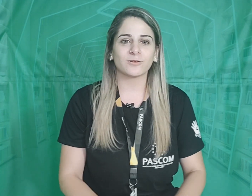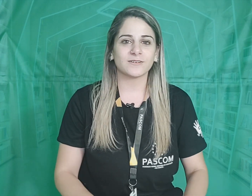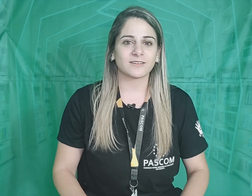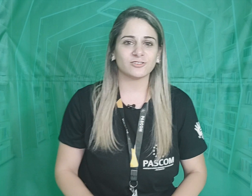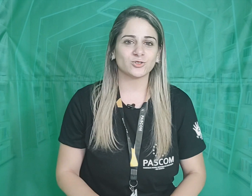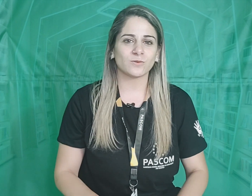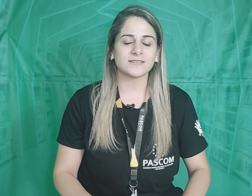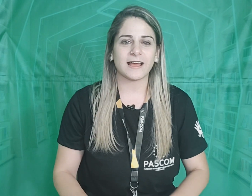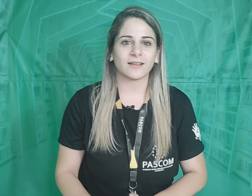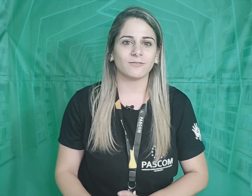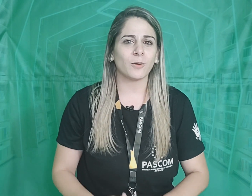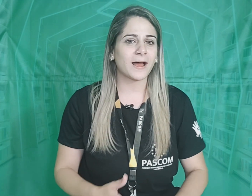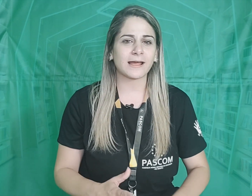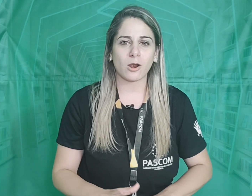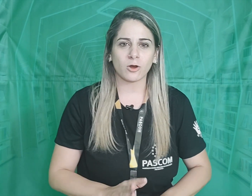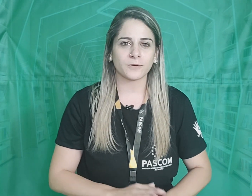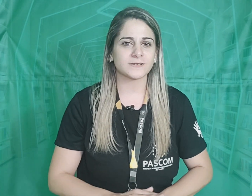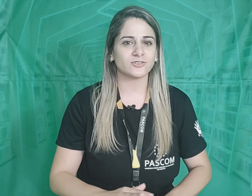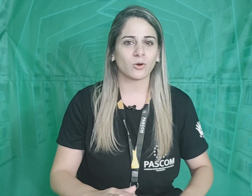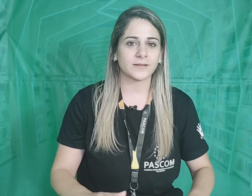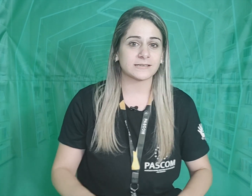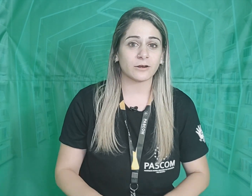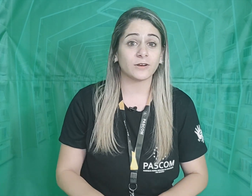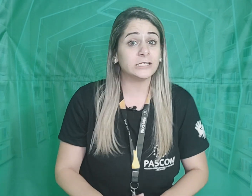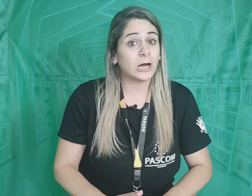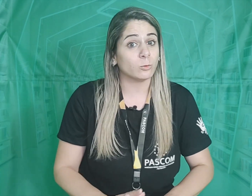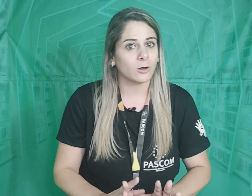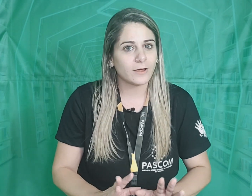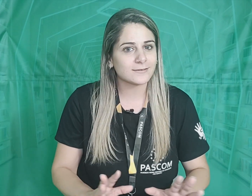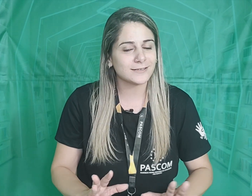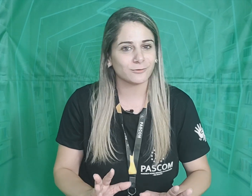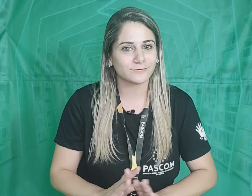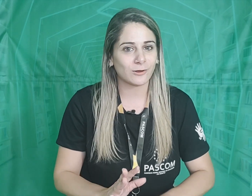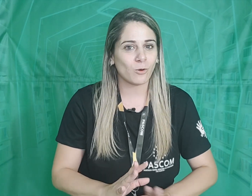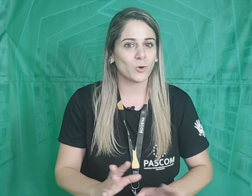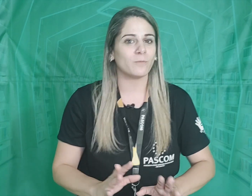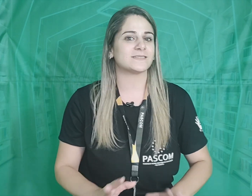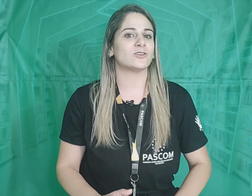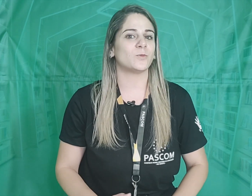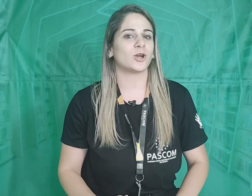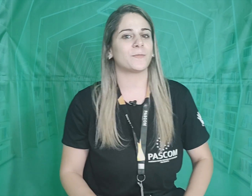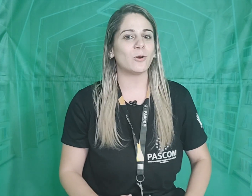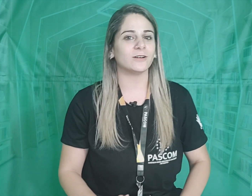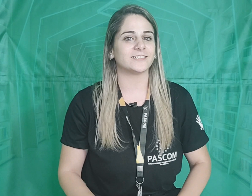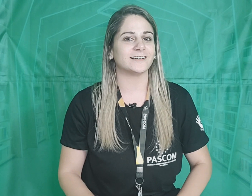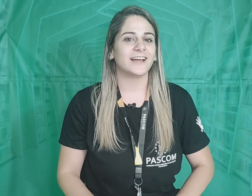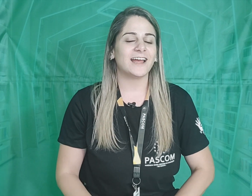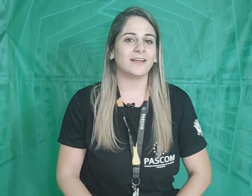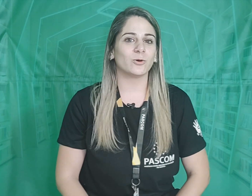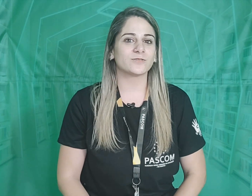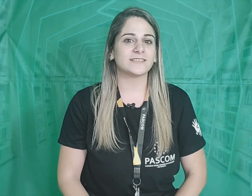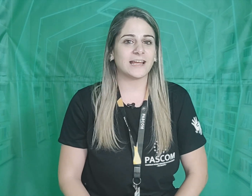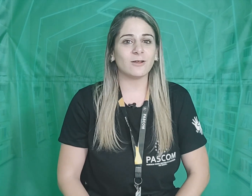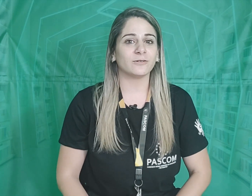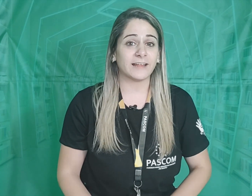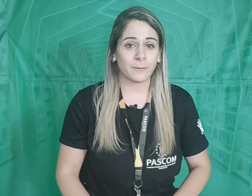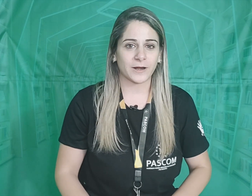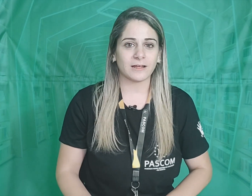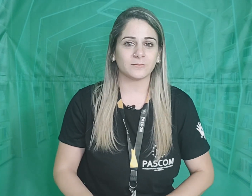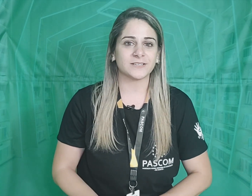o que a gente consegue. Vamos marcar logo para vocês já começarem. Eu falei, não é assim, não tem como eu começar de uma hora para outra. Eu sei, eu interpreto, mas